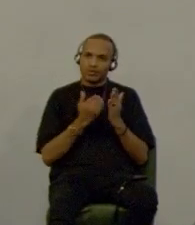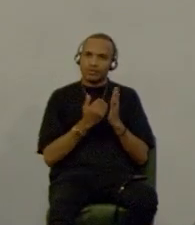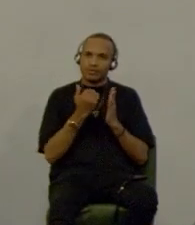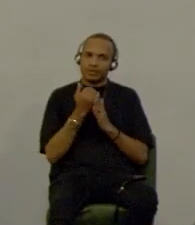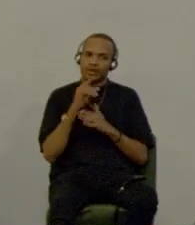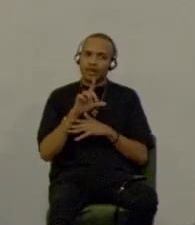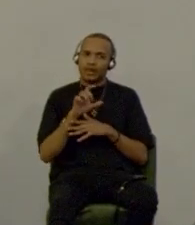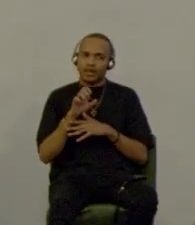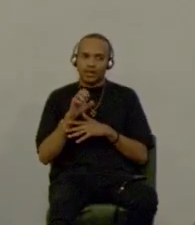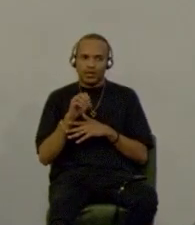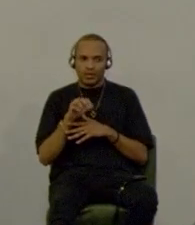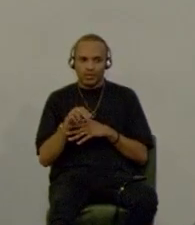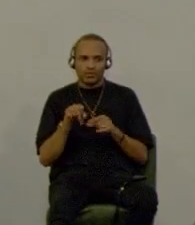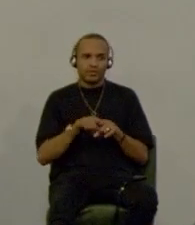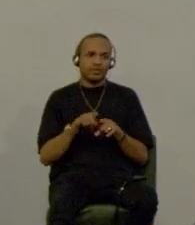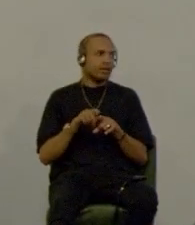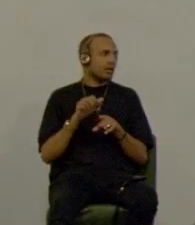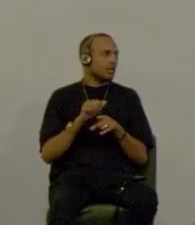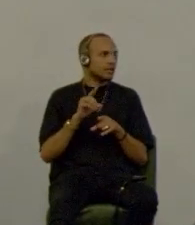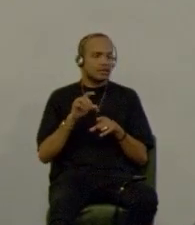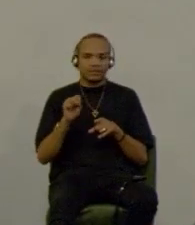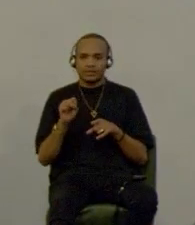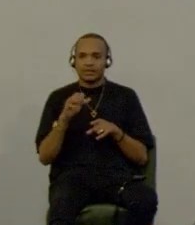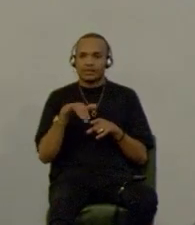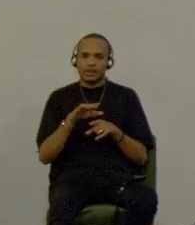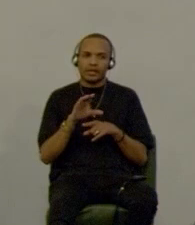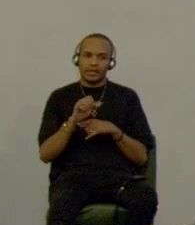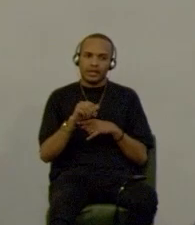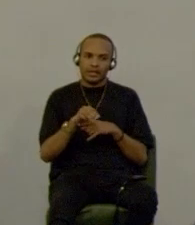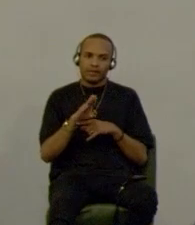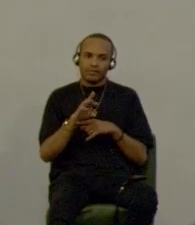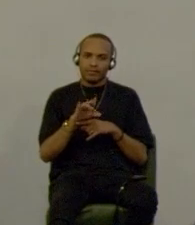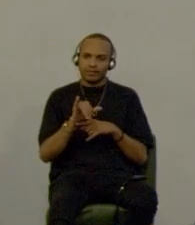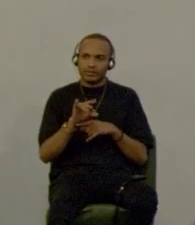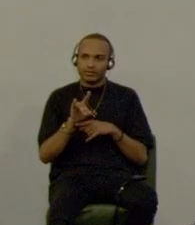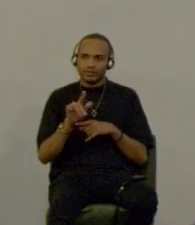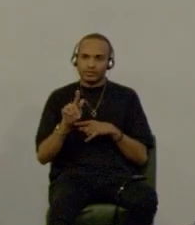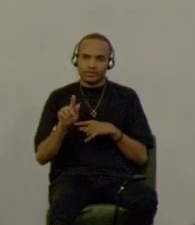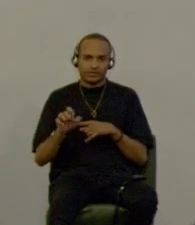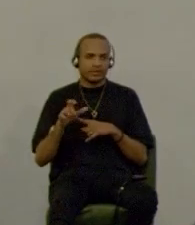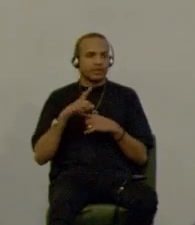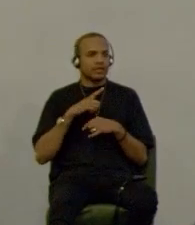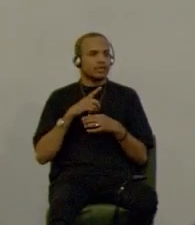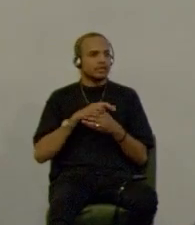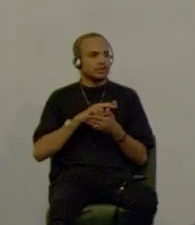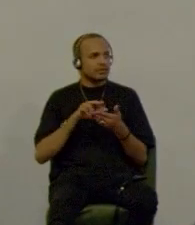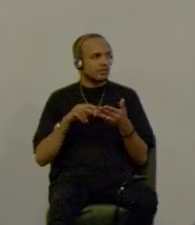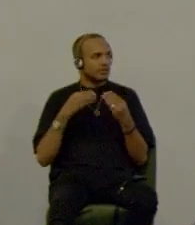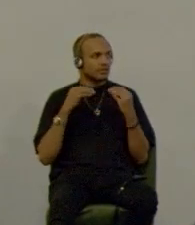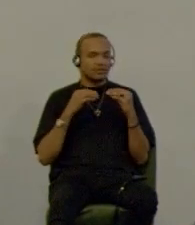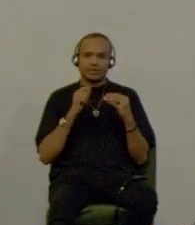de Lyon e depois no ADC Theatre de Cambridge. Ela tem diversas publicações, ainda